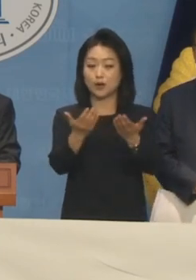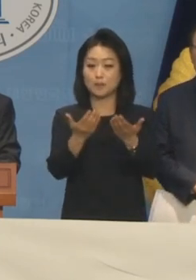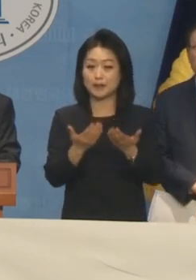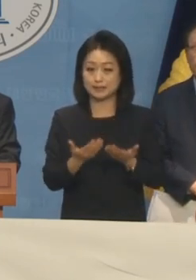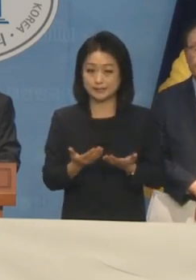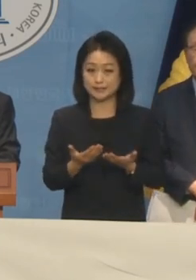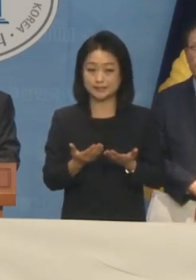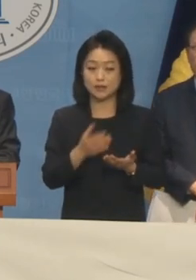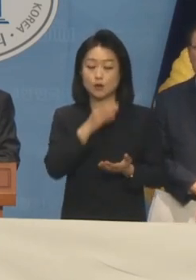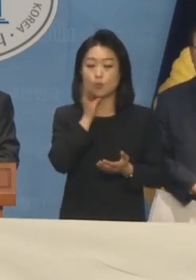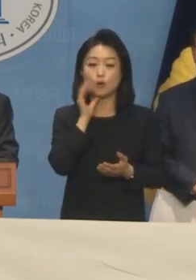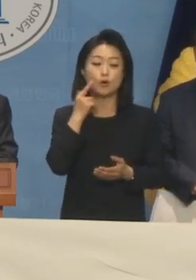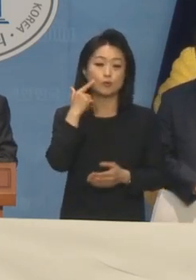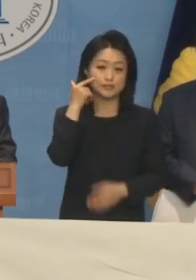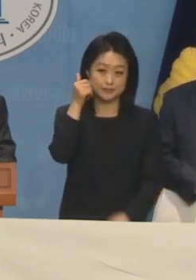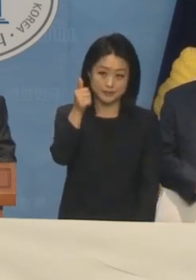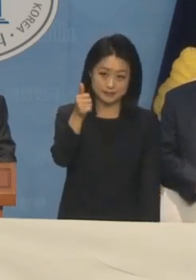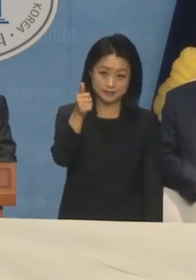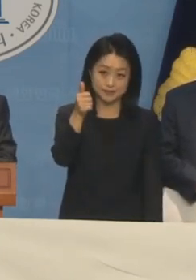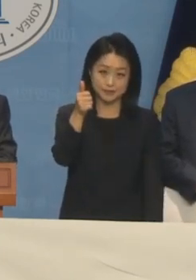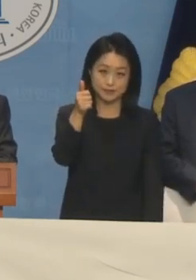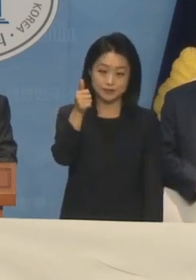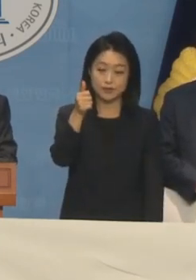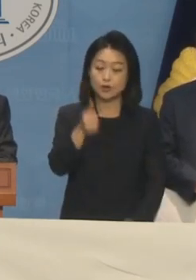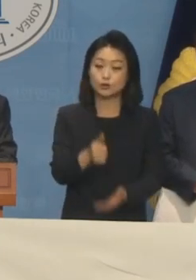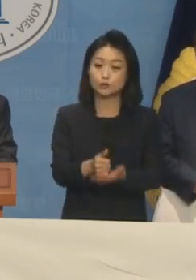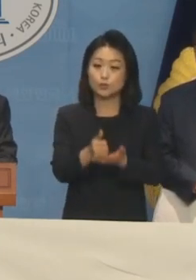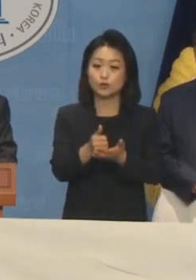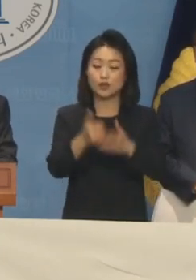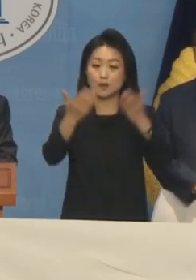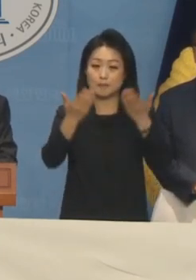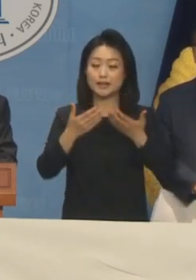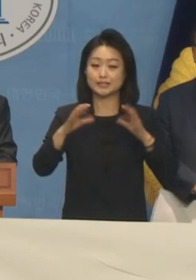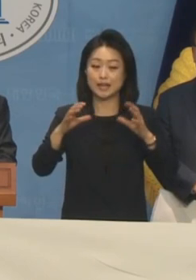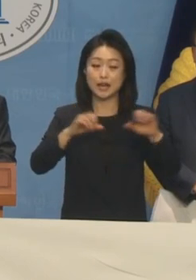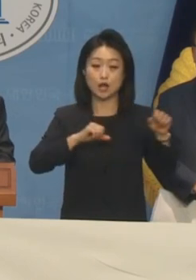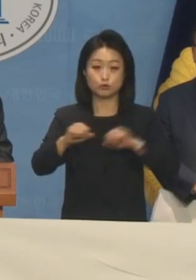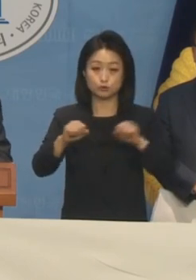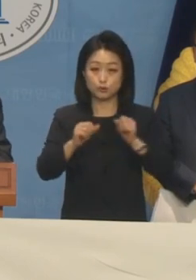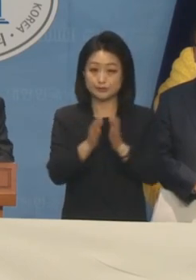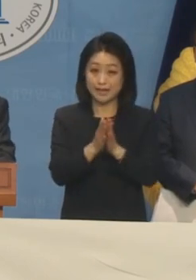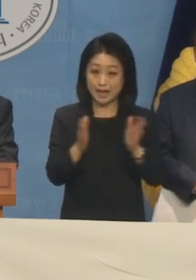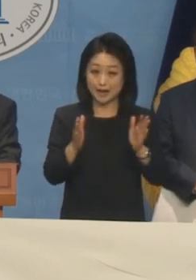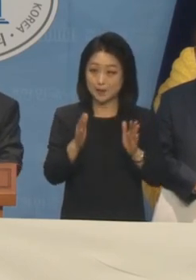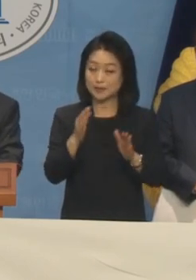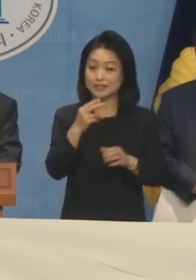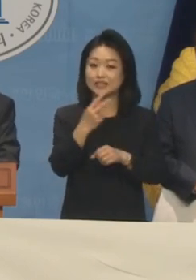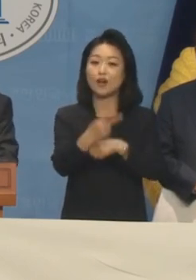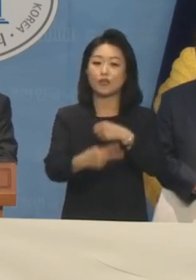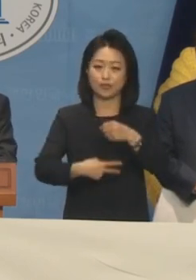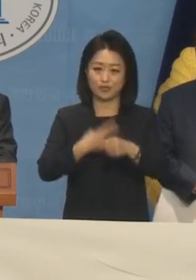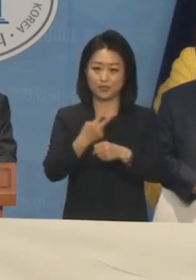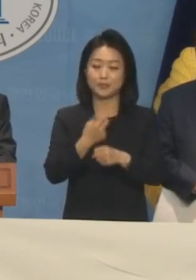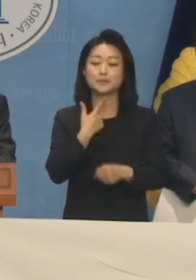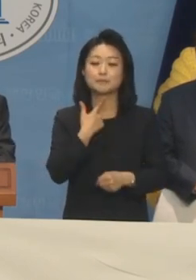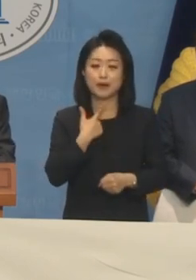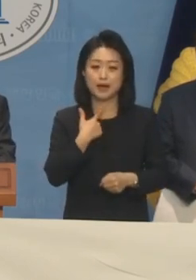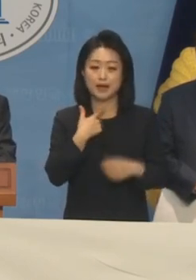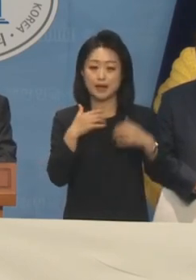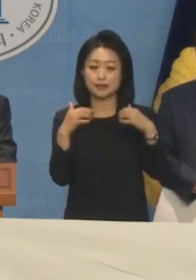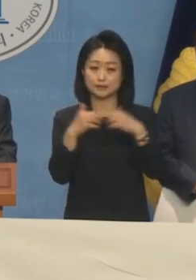존경받으시는 원로 목사님들이 존경받는 나라 운동을 시작한 지 2년이 됐습니다.